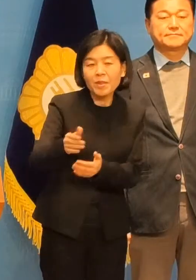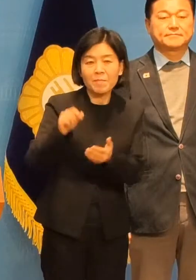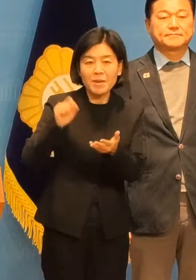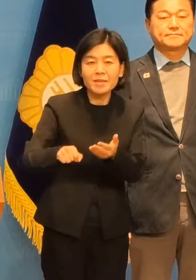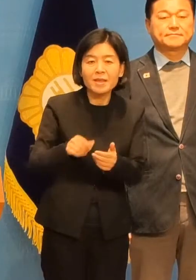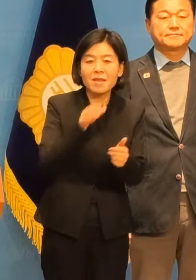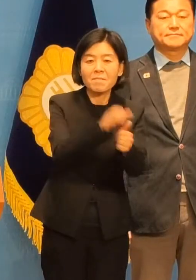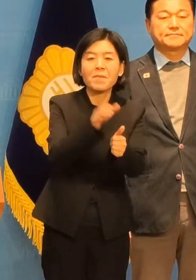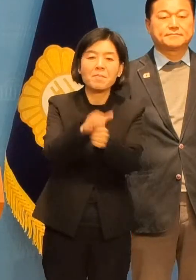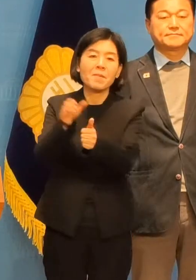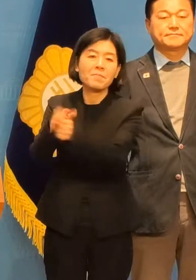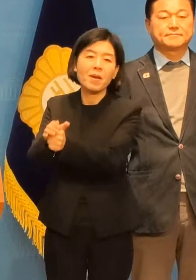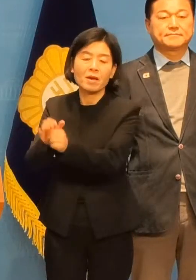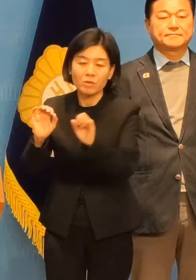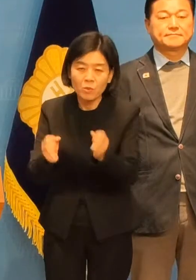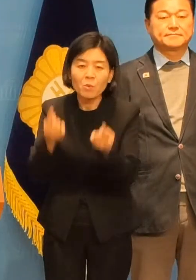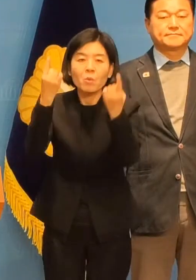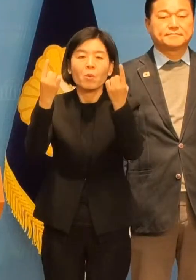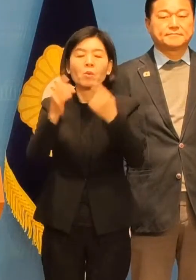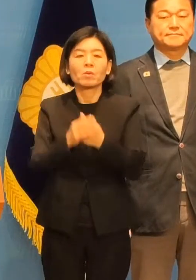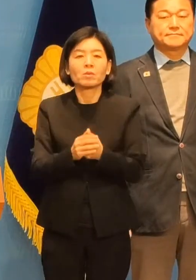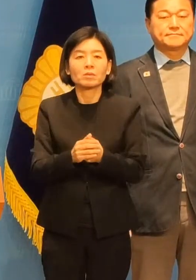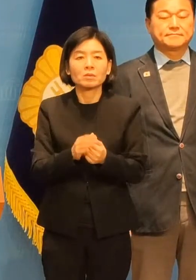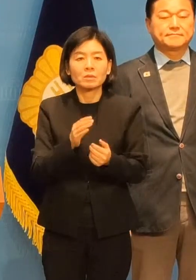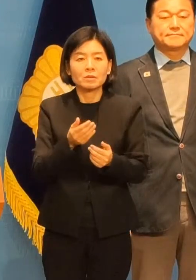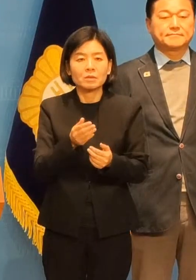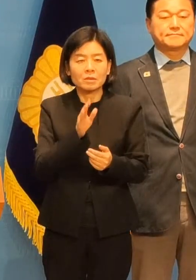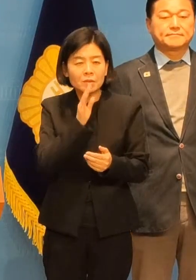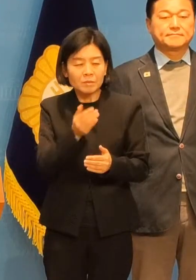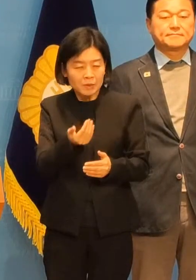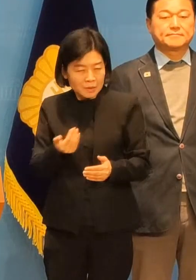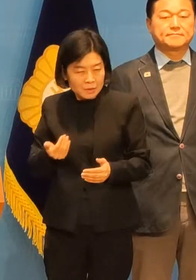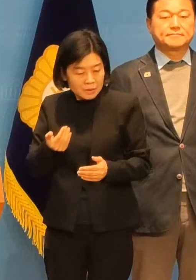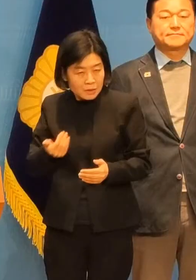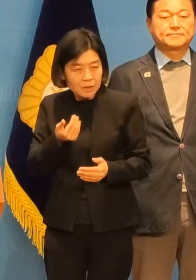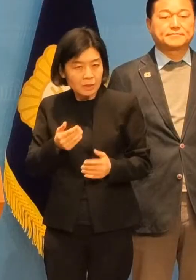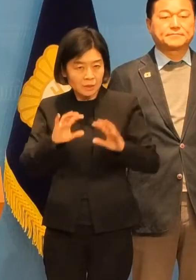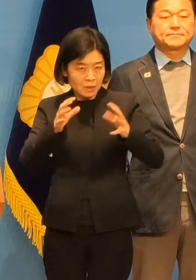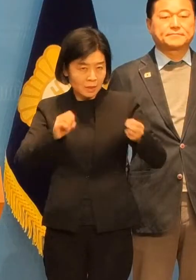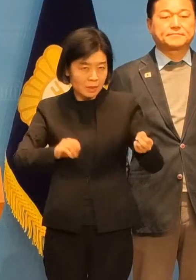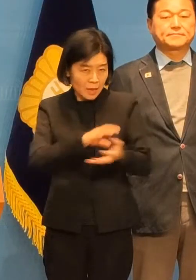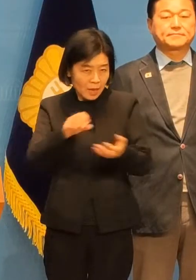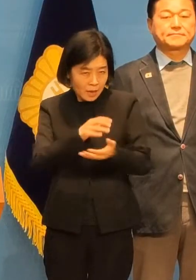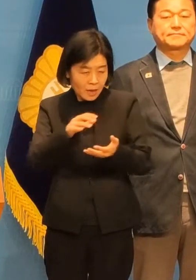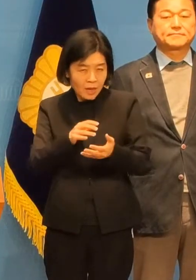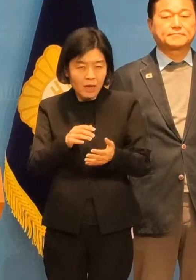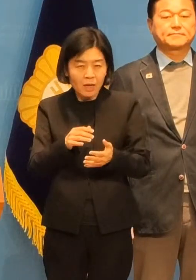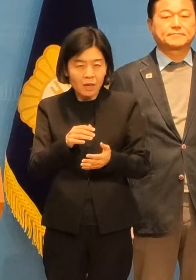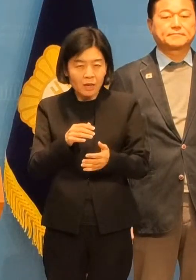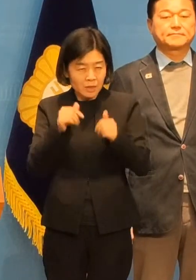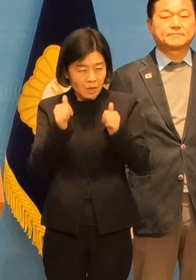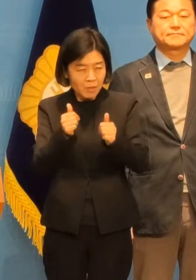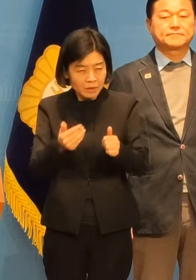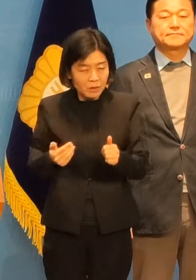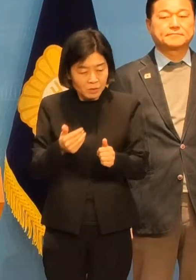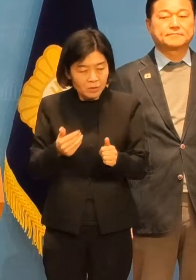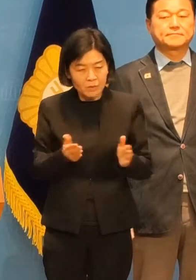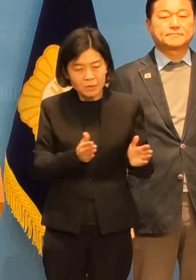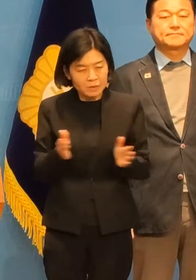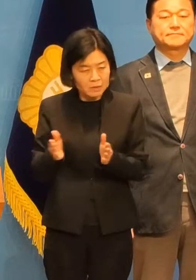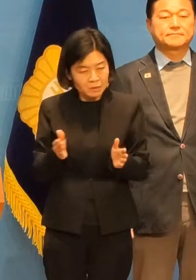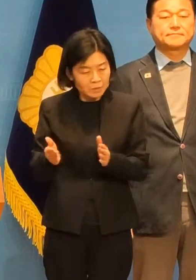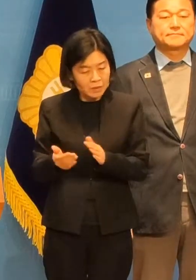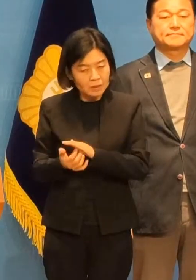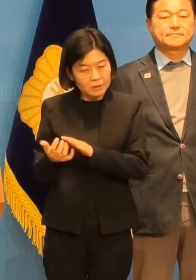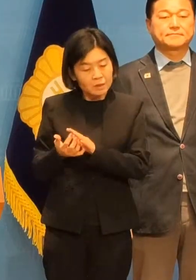했습니다. 사실상 내란을 위해서 준비한 작업이 아닐까 하는 의구심이 들 정도로 사실상 사상